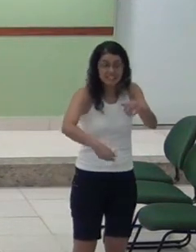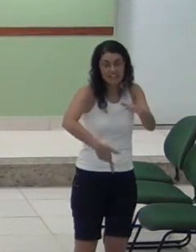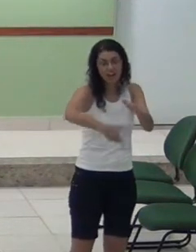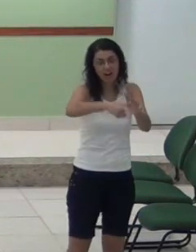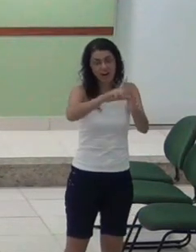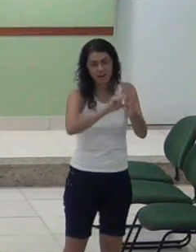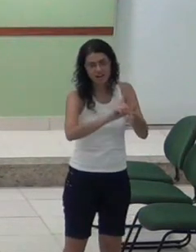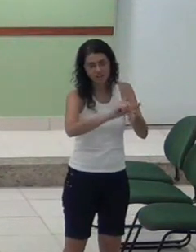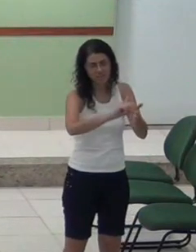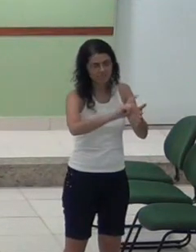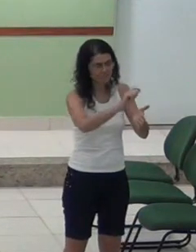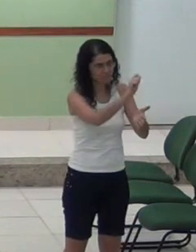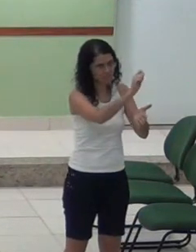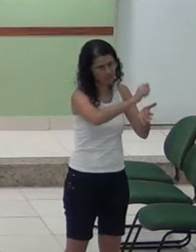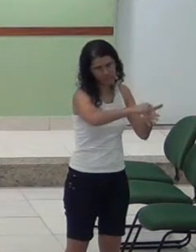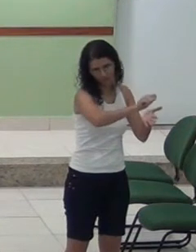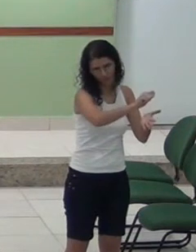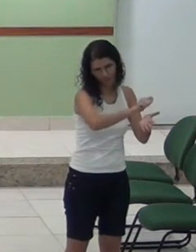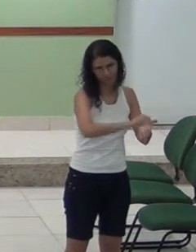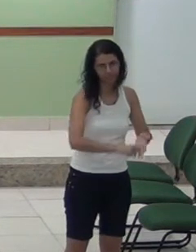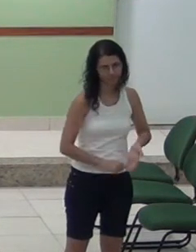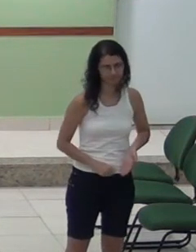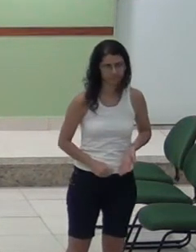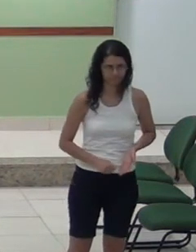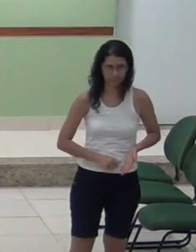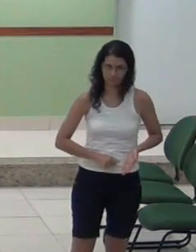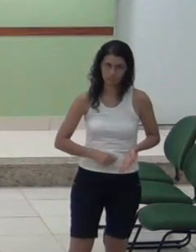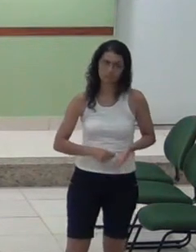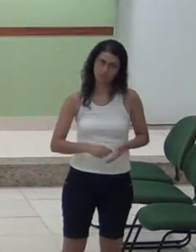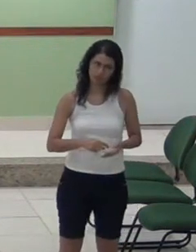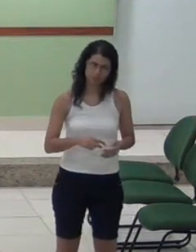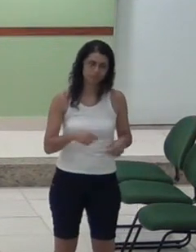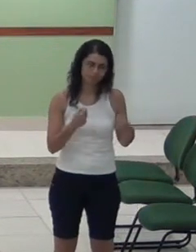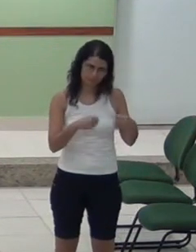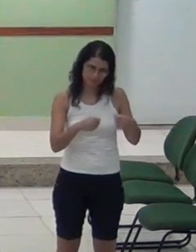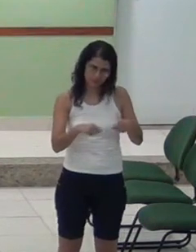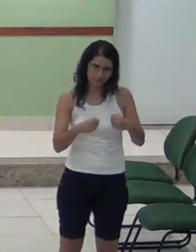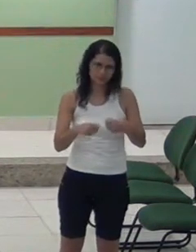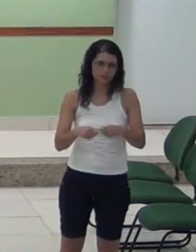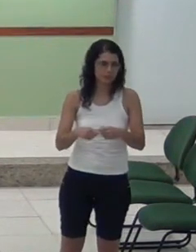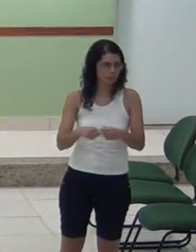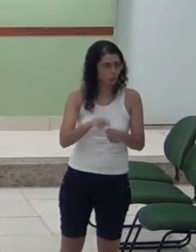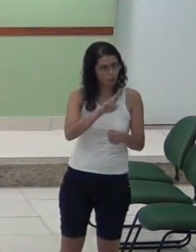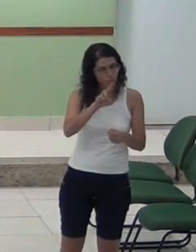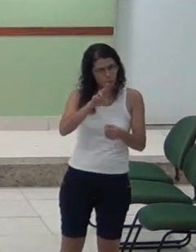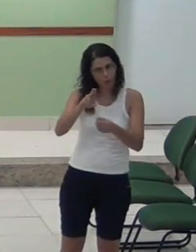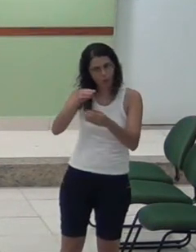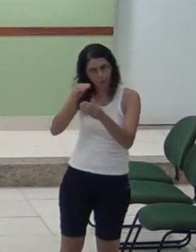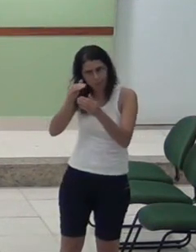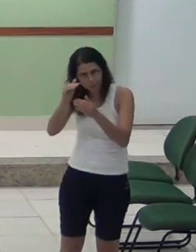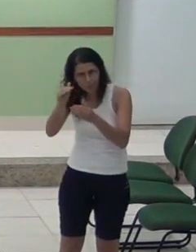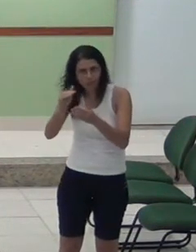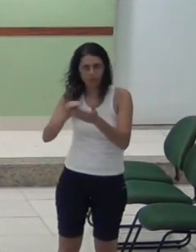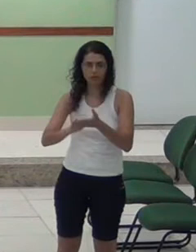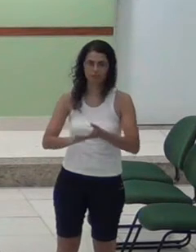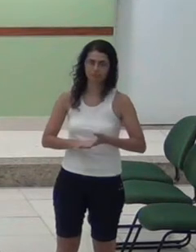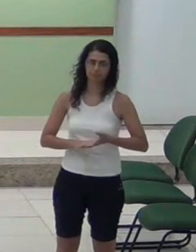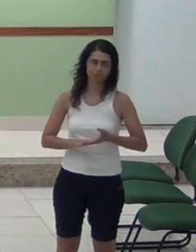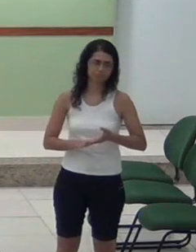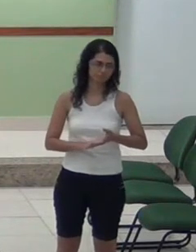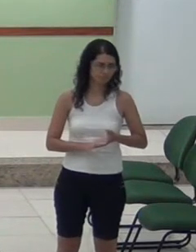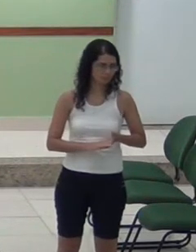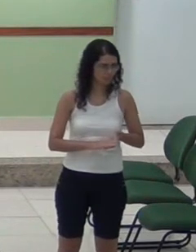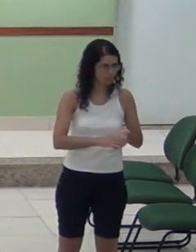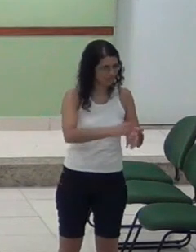Não deixe de fazer a sua inscrição ali na cabine de som. Procure a Tabata